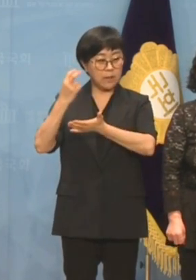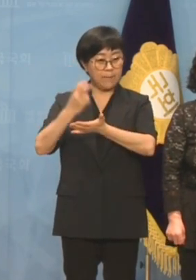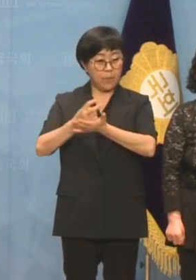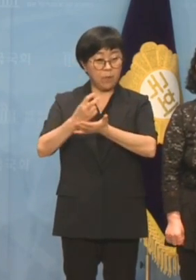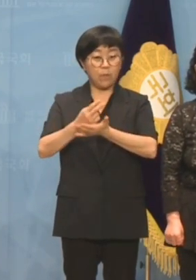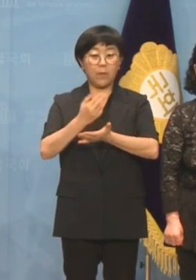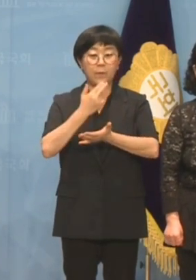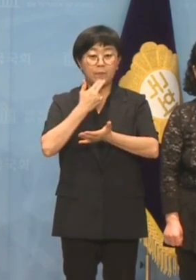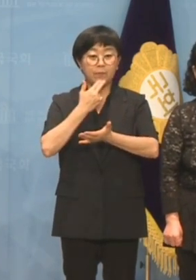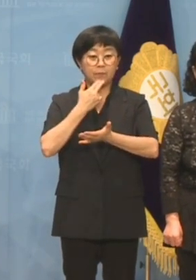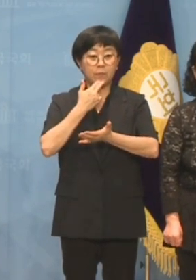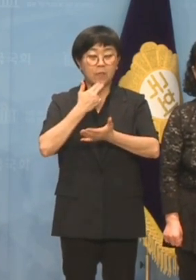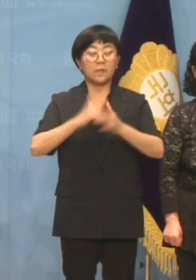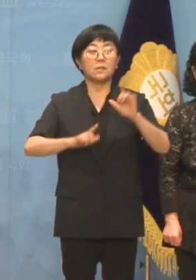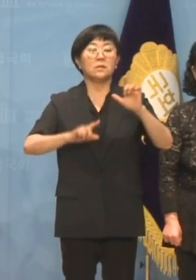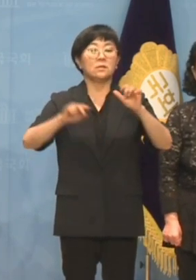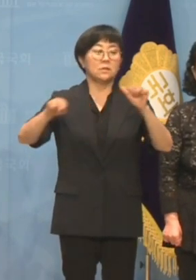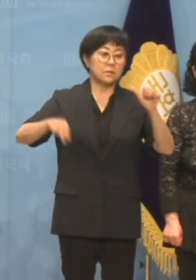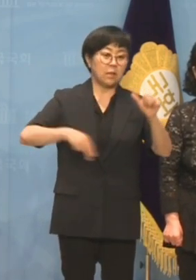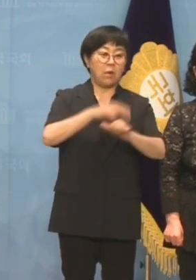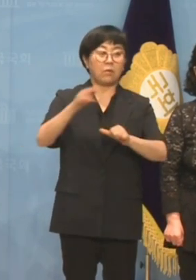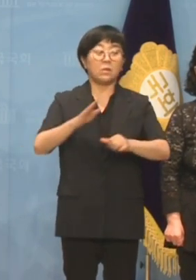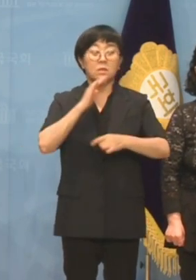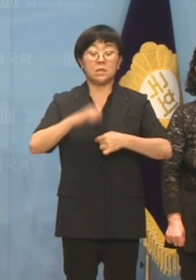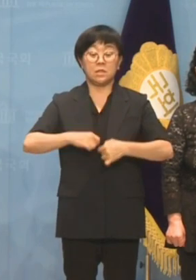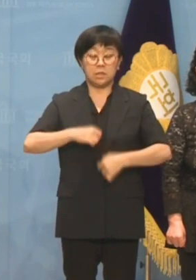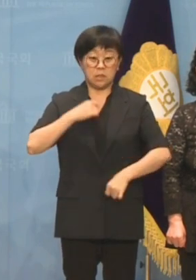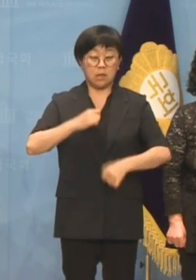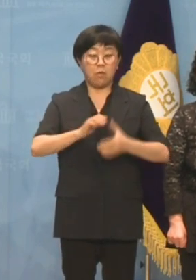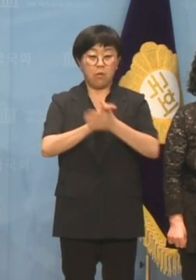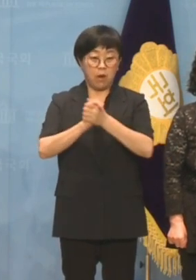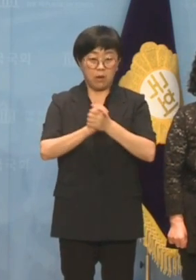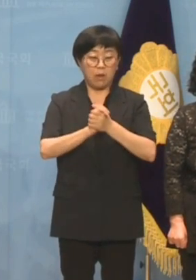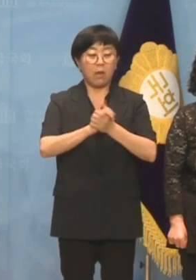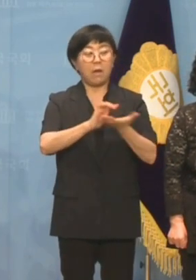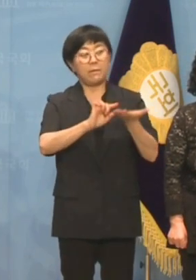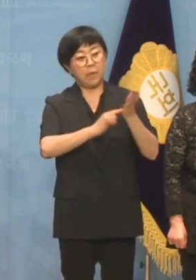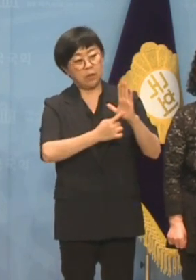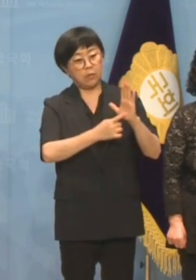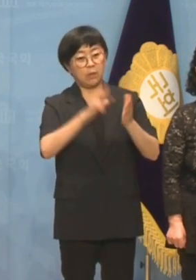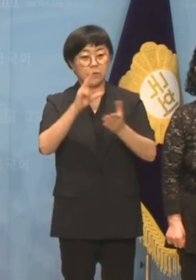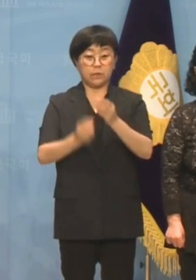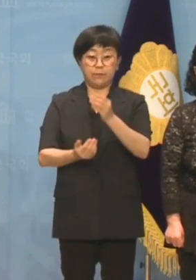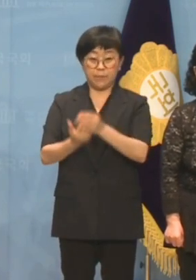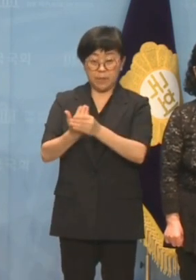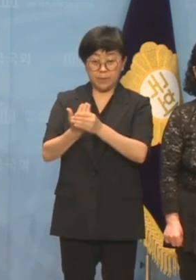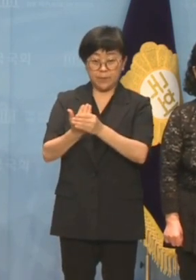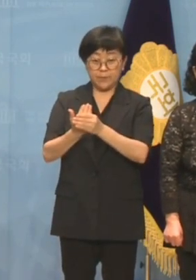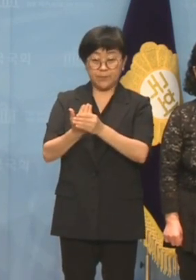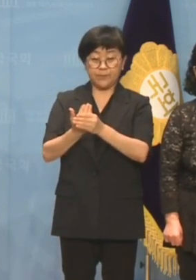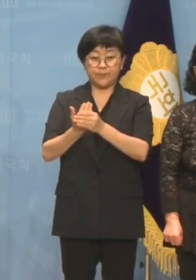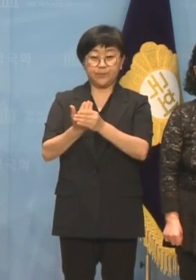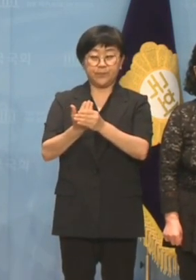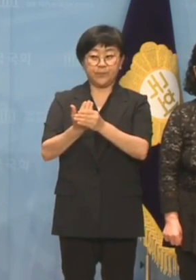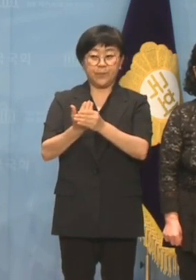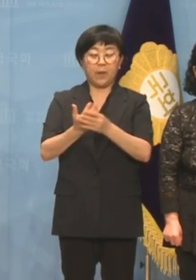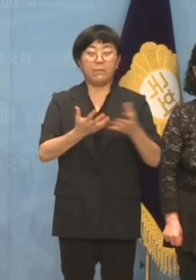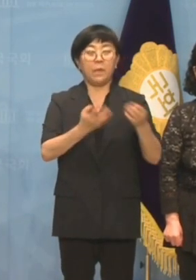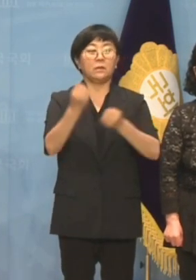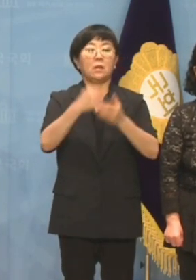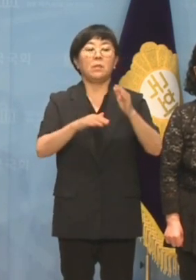과거사법조차 없는 상태로 진실화해위원회 진실규명에 차질이 발생하여 많은